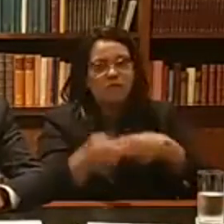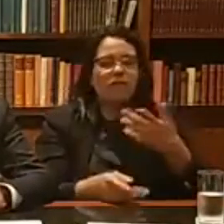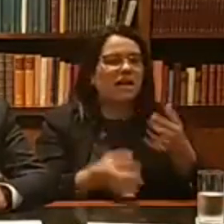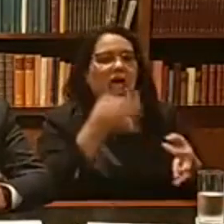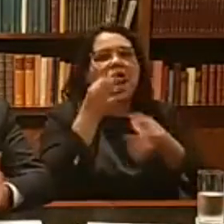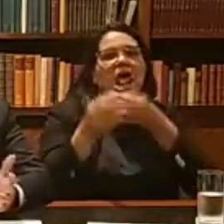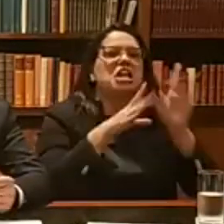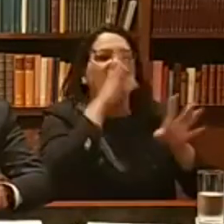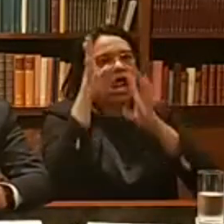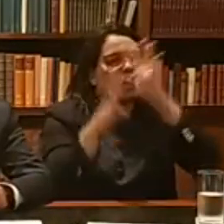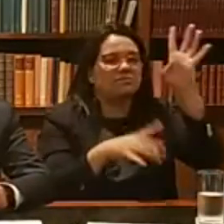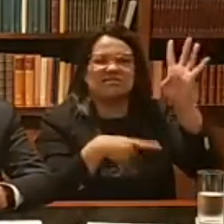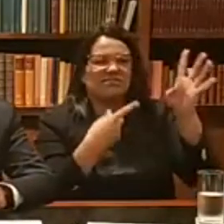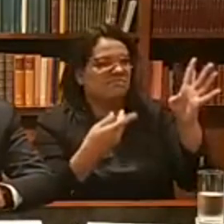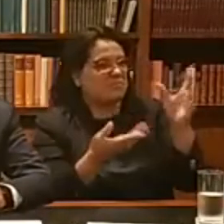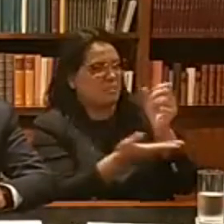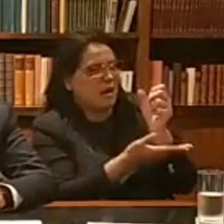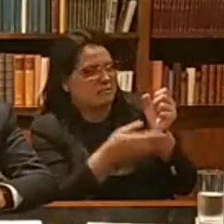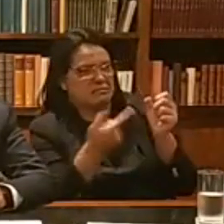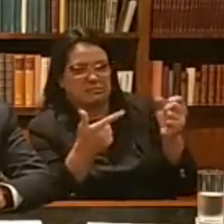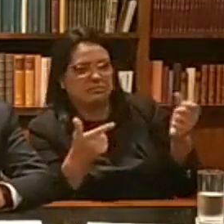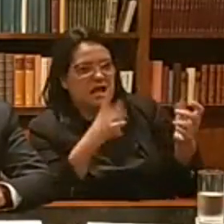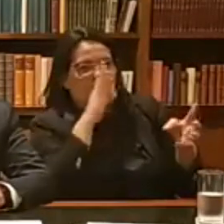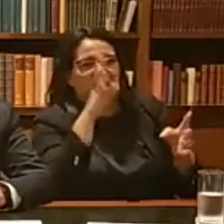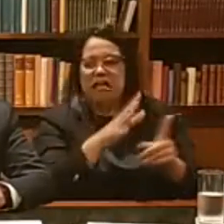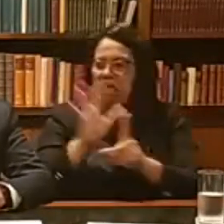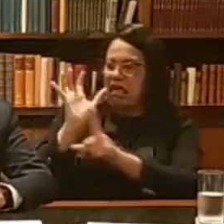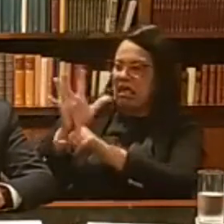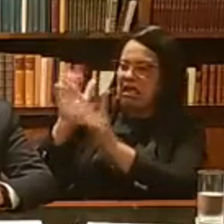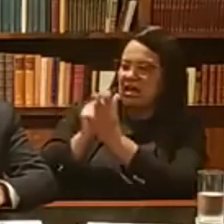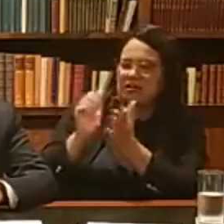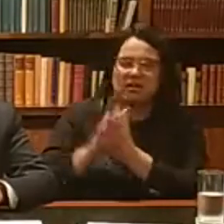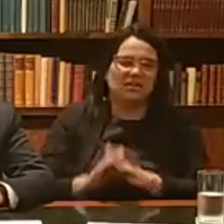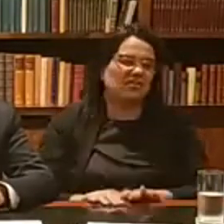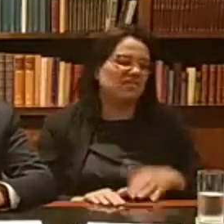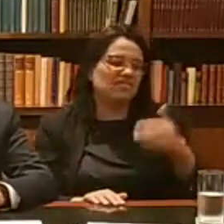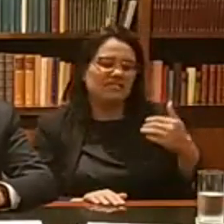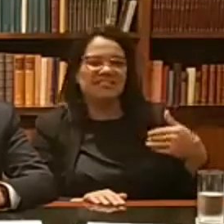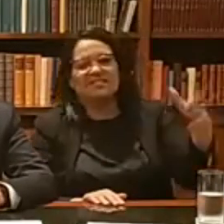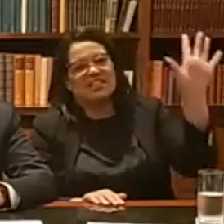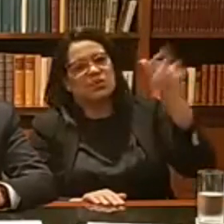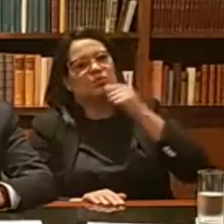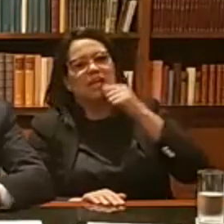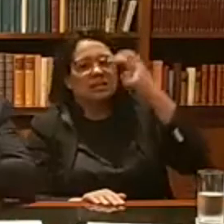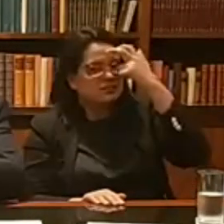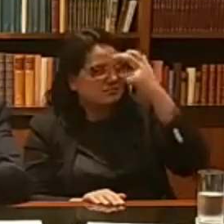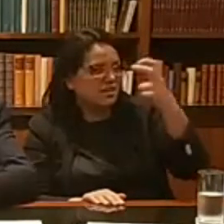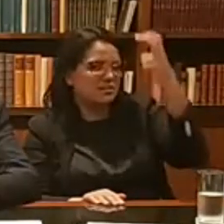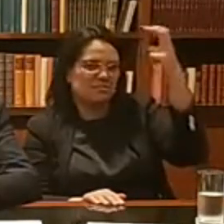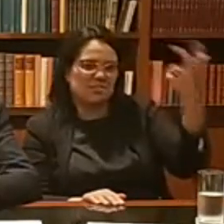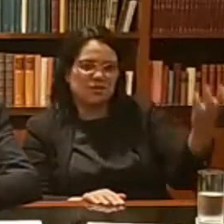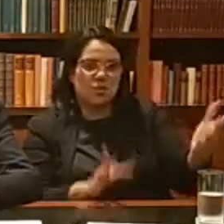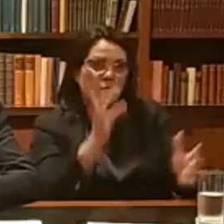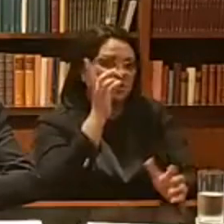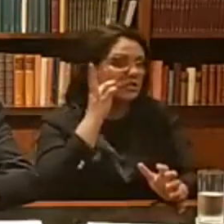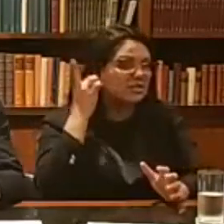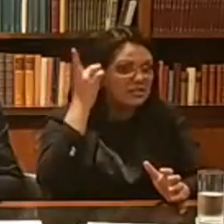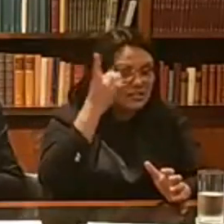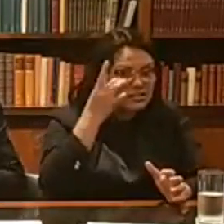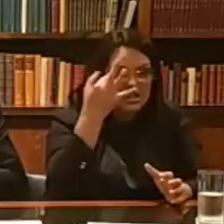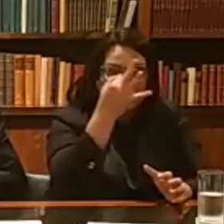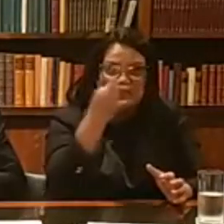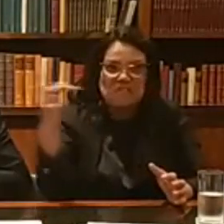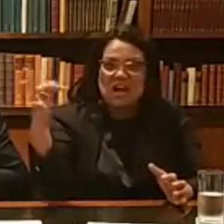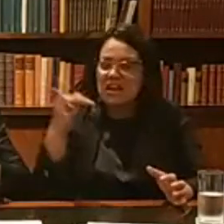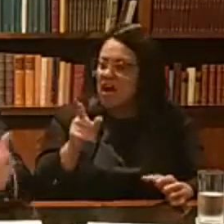qualquer fundamento, acusando, ameaçando. A gente até releva, porque a pessoa não tem conhecimento. Agora, um deputado federal falar